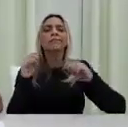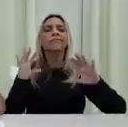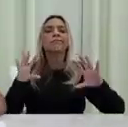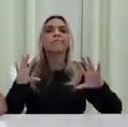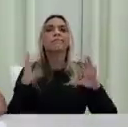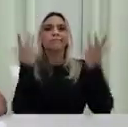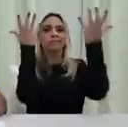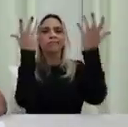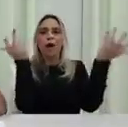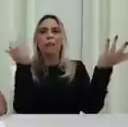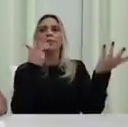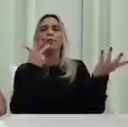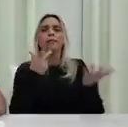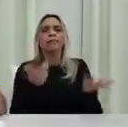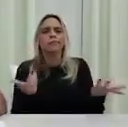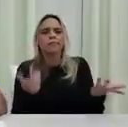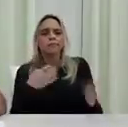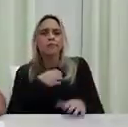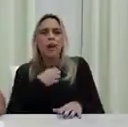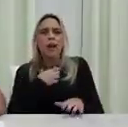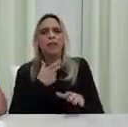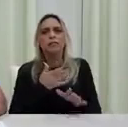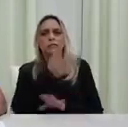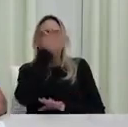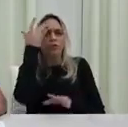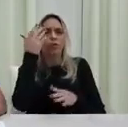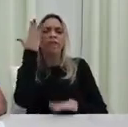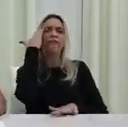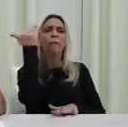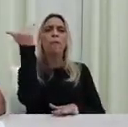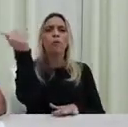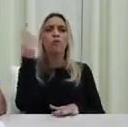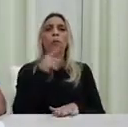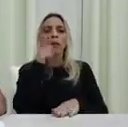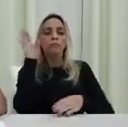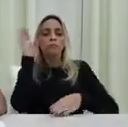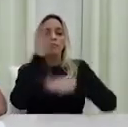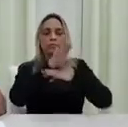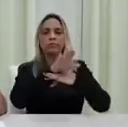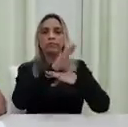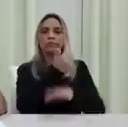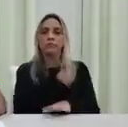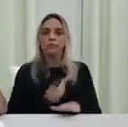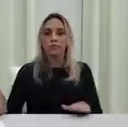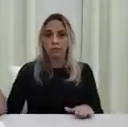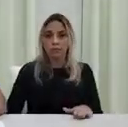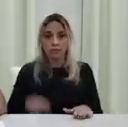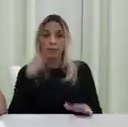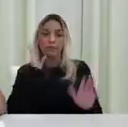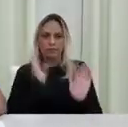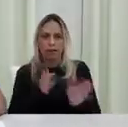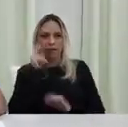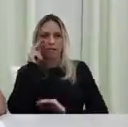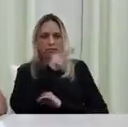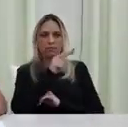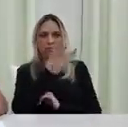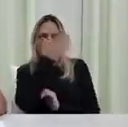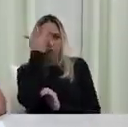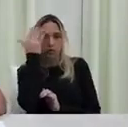né? Cooptando classes artísticas, pessoas famosas para apoiar o governo. Quantas vezes você viu figurões aí, não vou falar nome não,